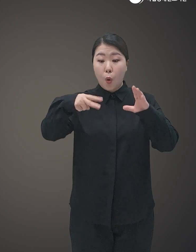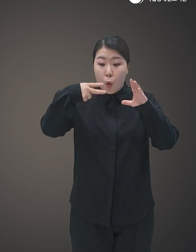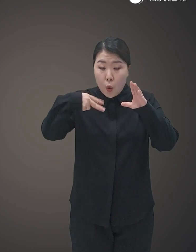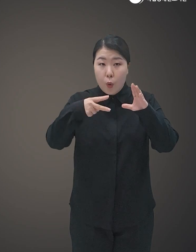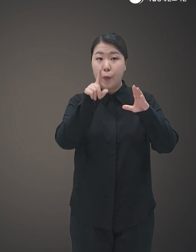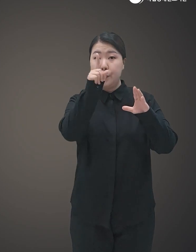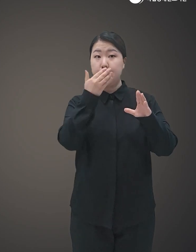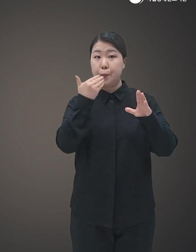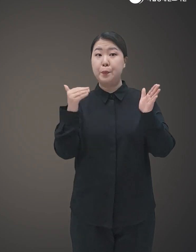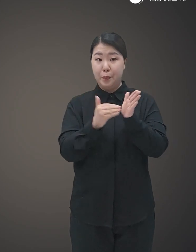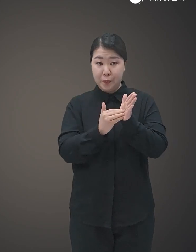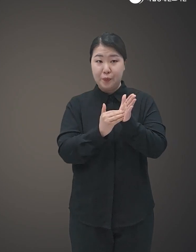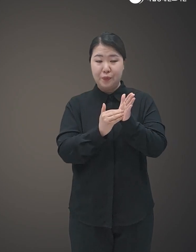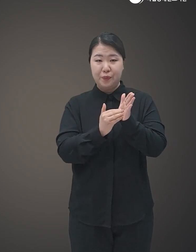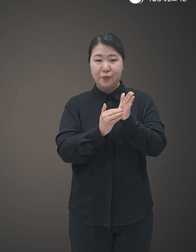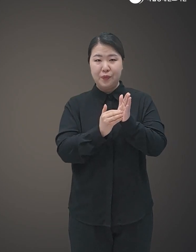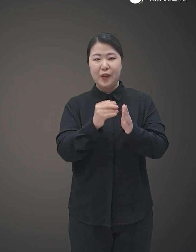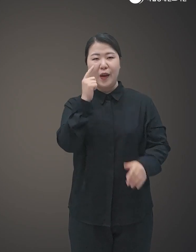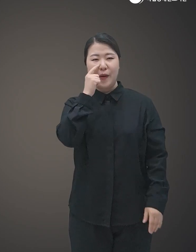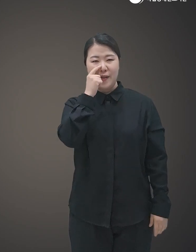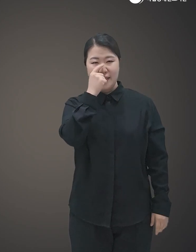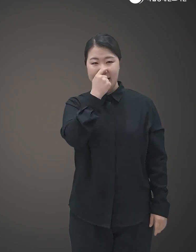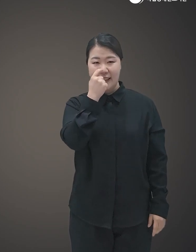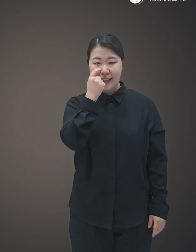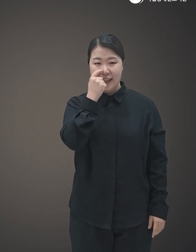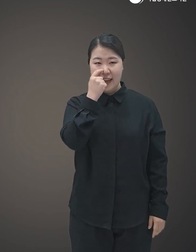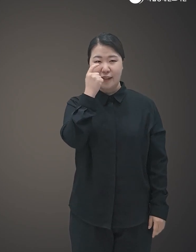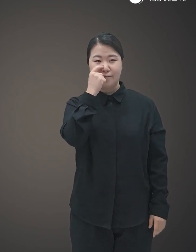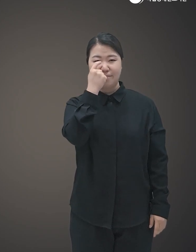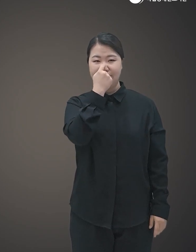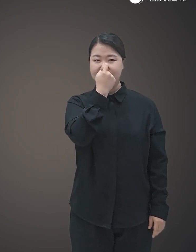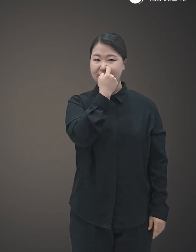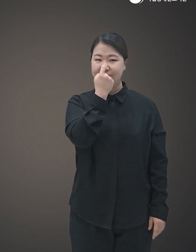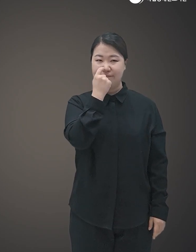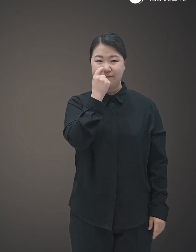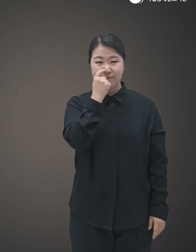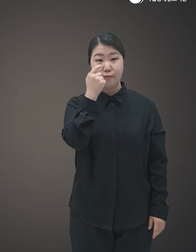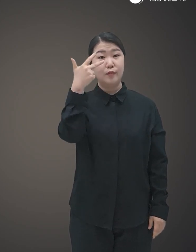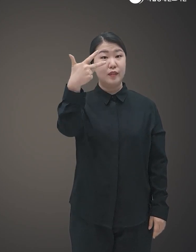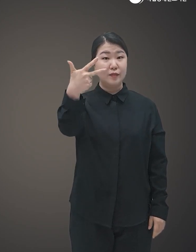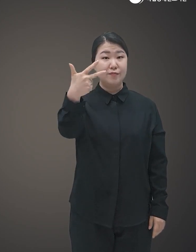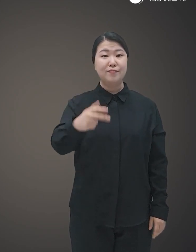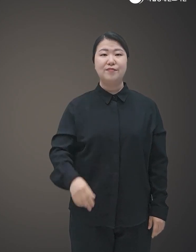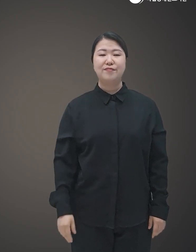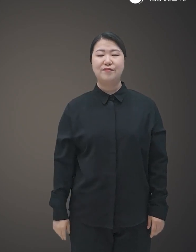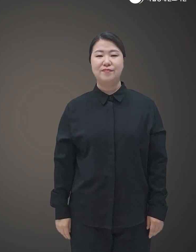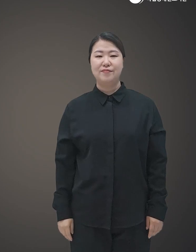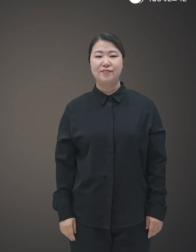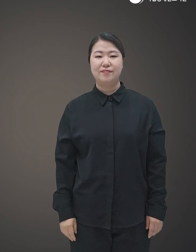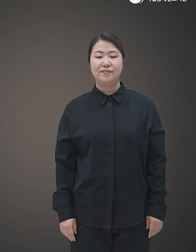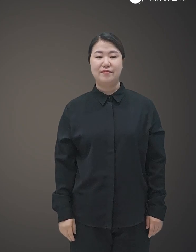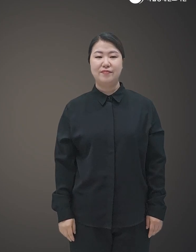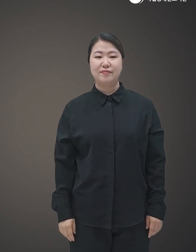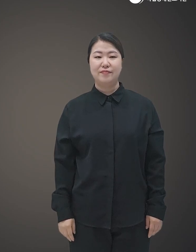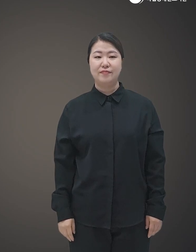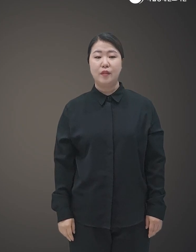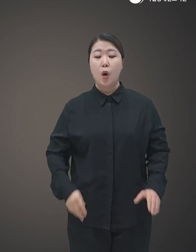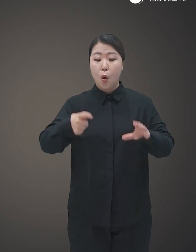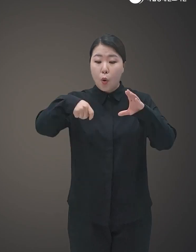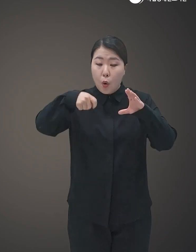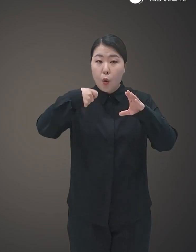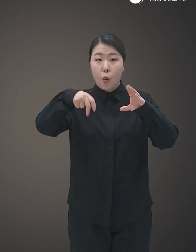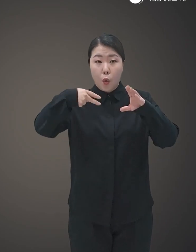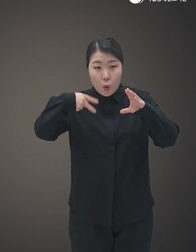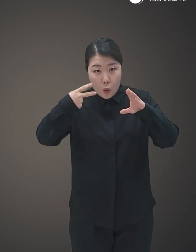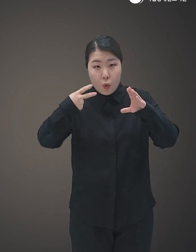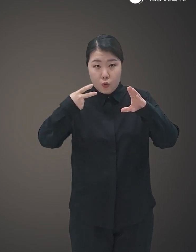호로록 한 입 먹으면 콧잔등에 맛있는 짜장점 7개.